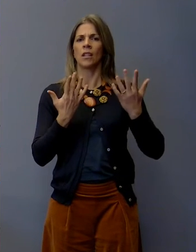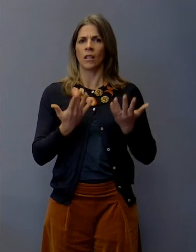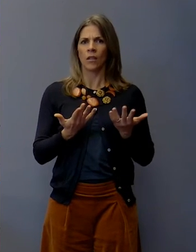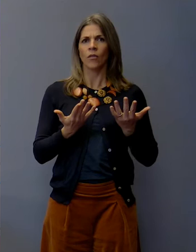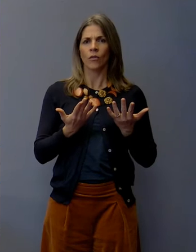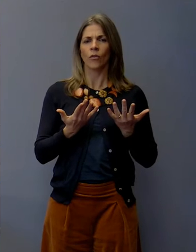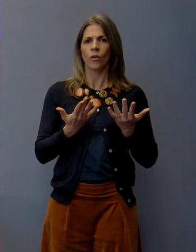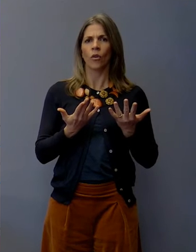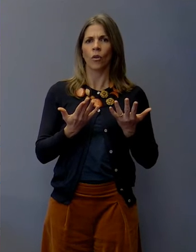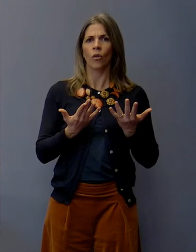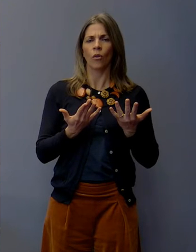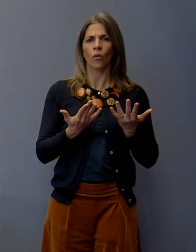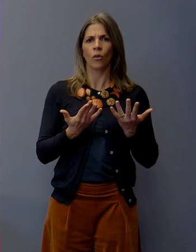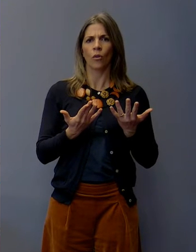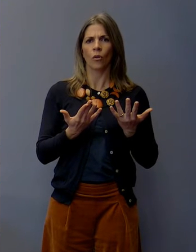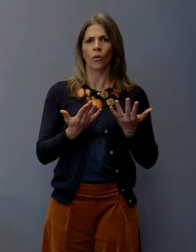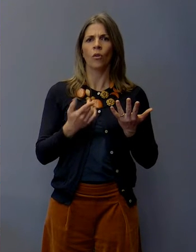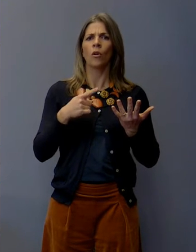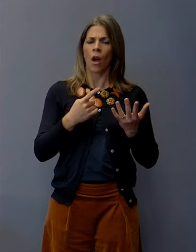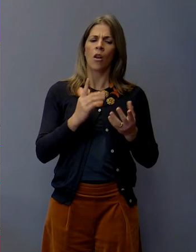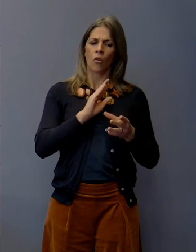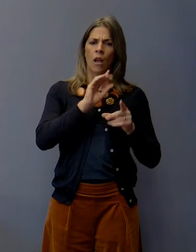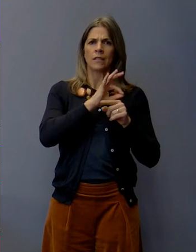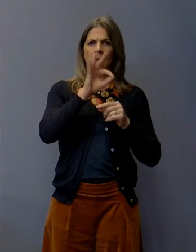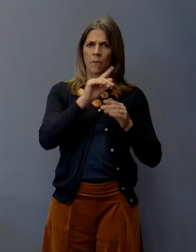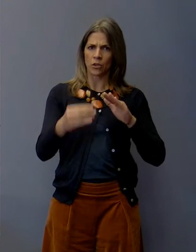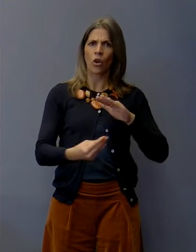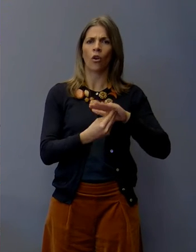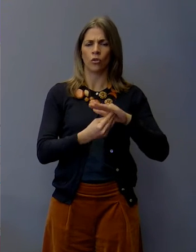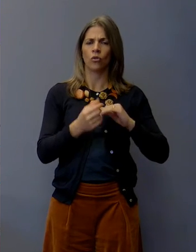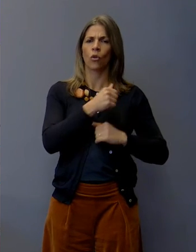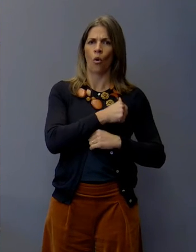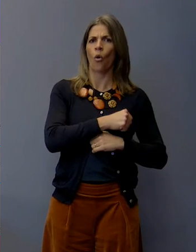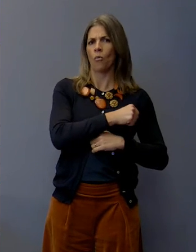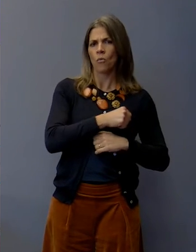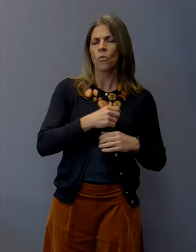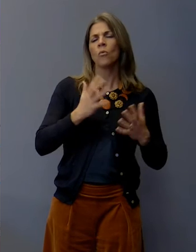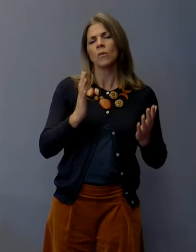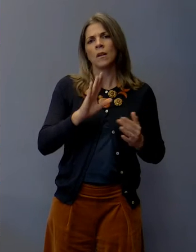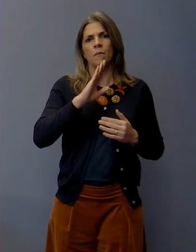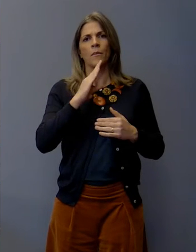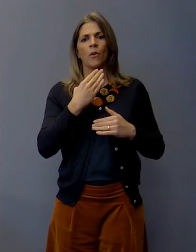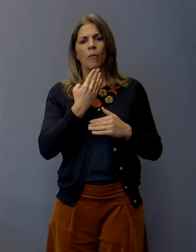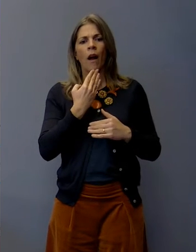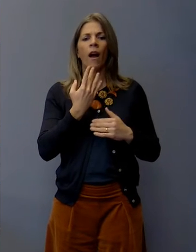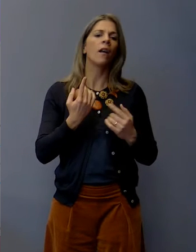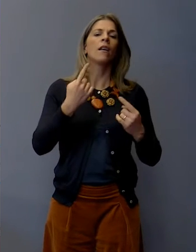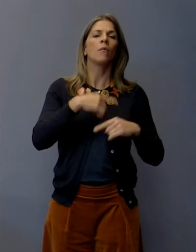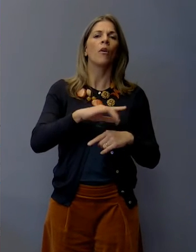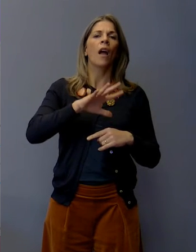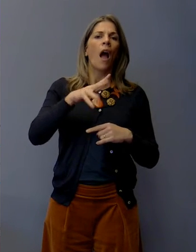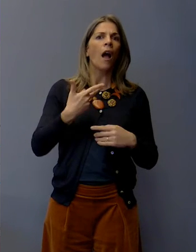delle aziende di carattere comunale la stessa cosa la stessa accelerazioni furono portate avanti alcuni mesi or sono